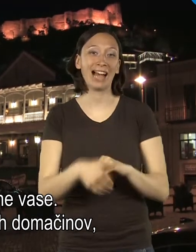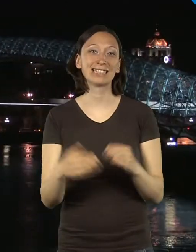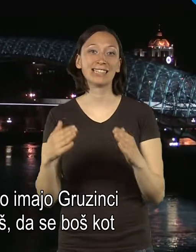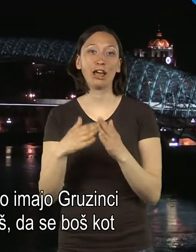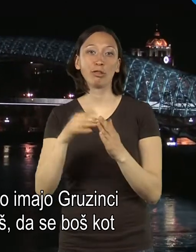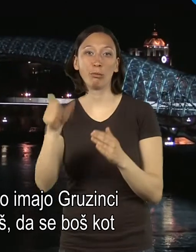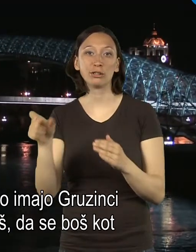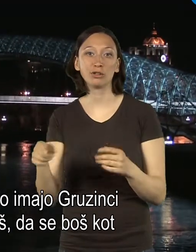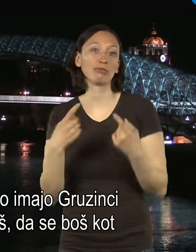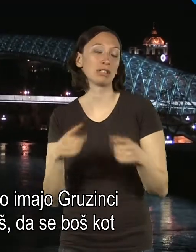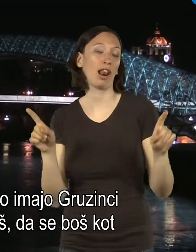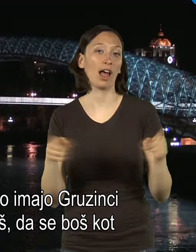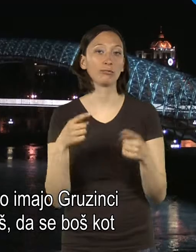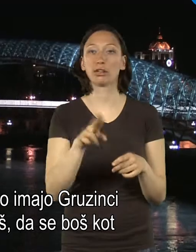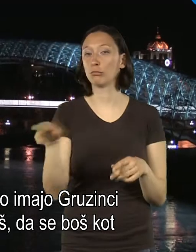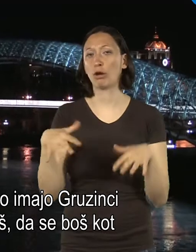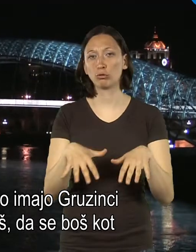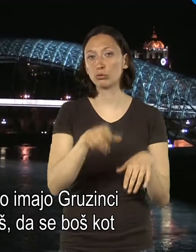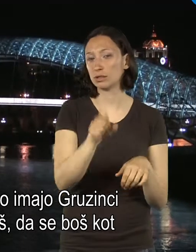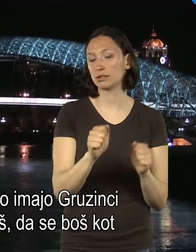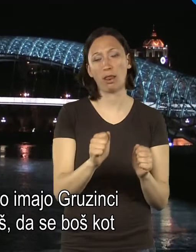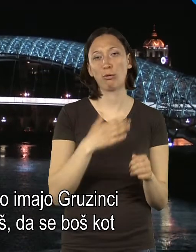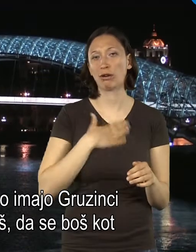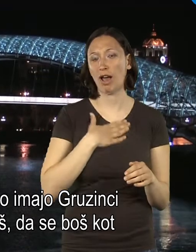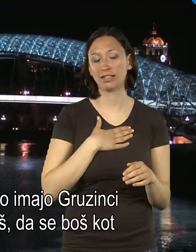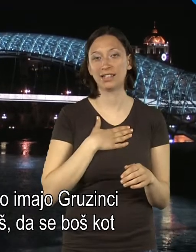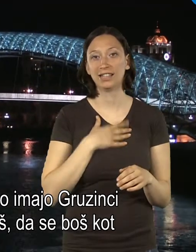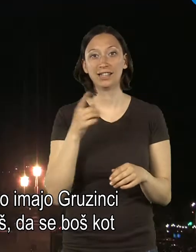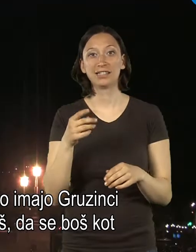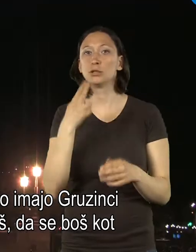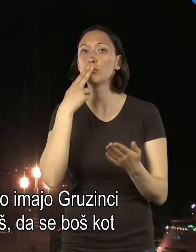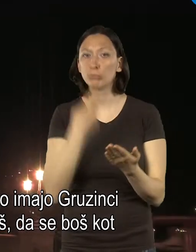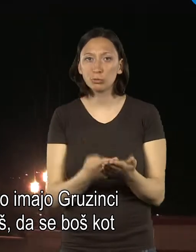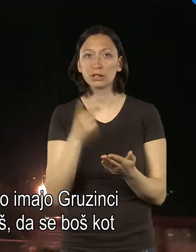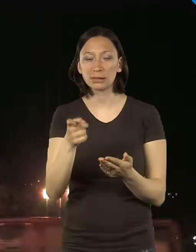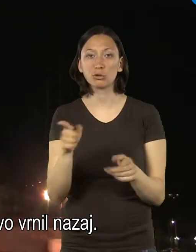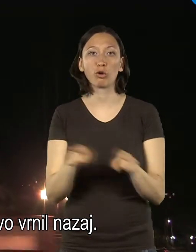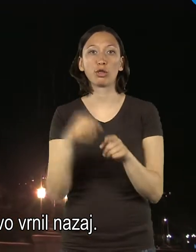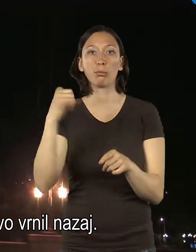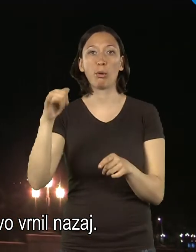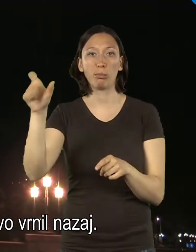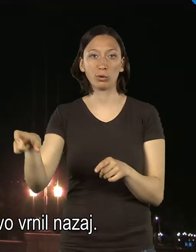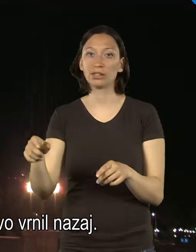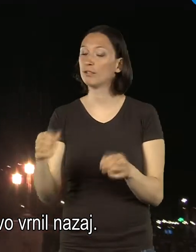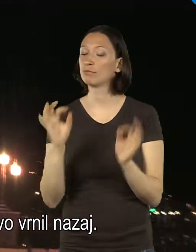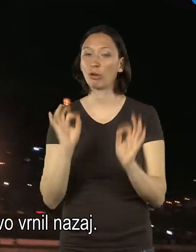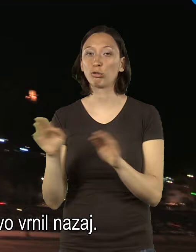obdan z glasbo, ki jo imajo Gruzijci zelo radi, si obljubiš, da se boš kot popotnik zagotovo vrnil